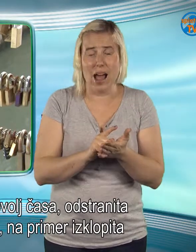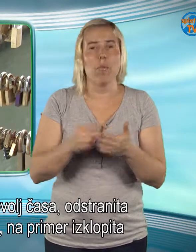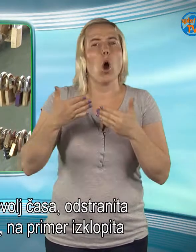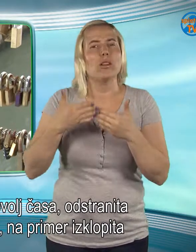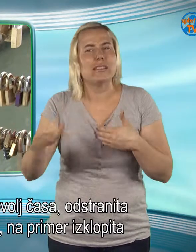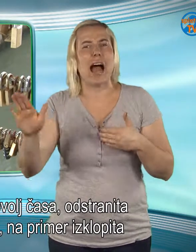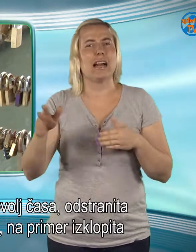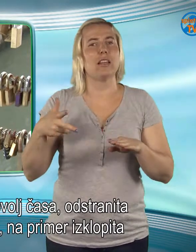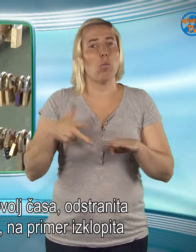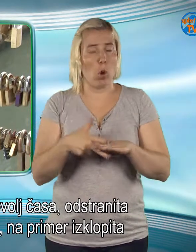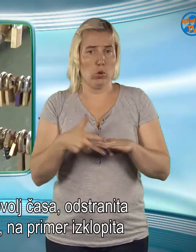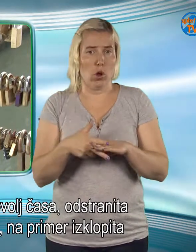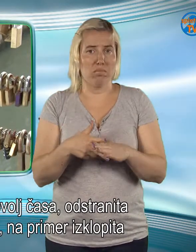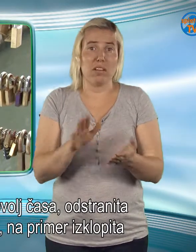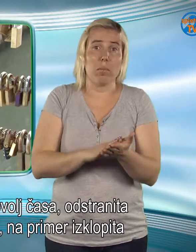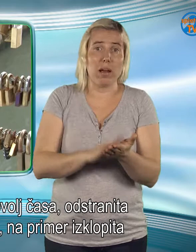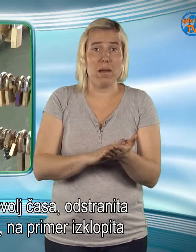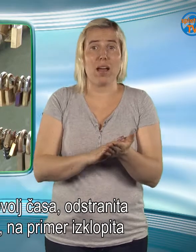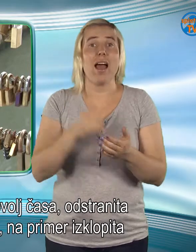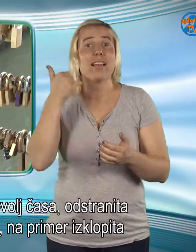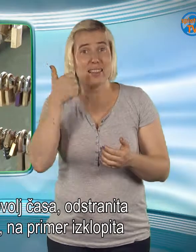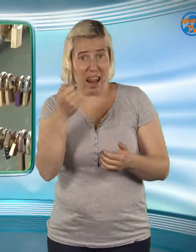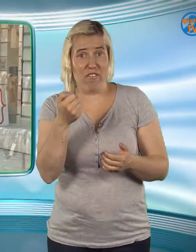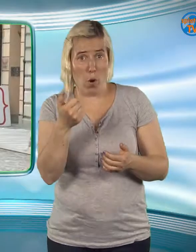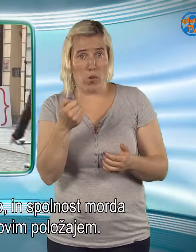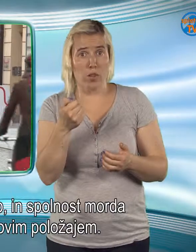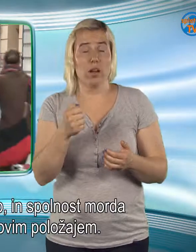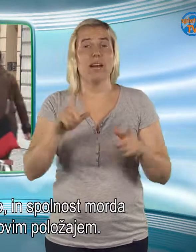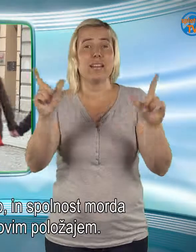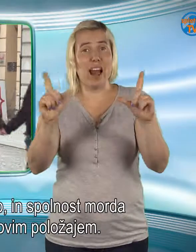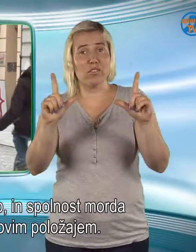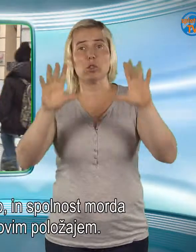odstranita moteče dejavnike, na primer izklopita telefon